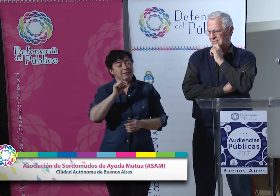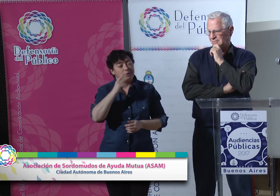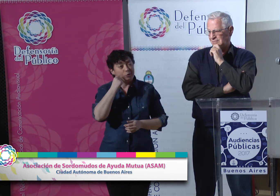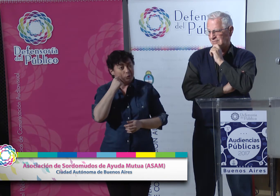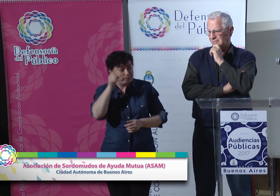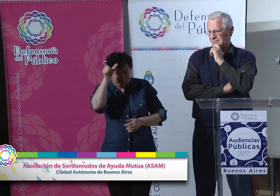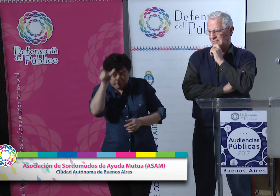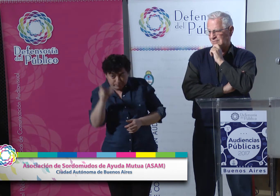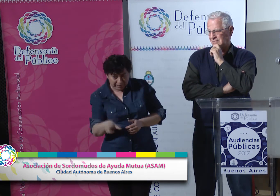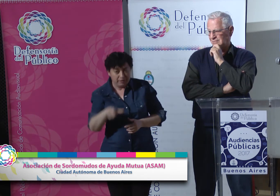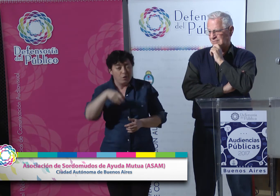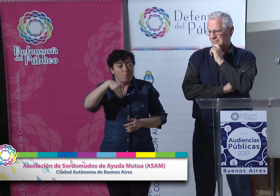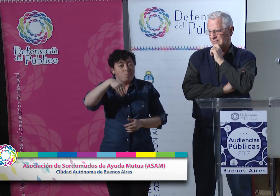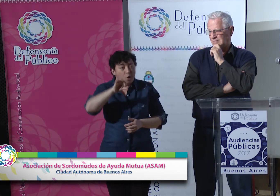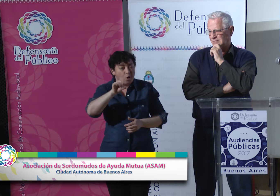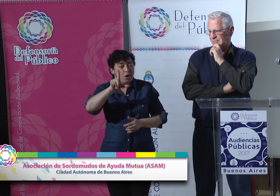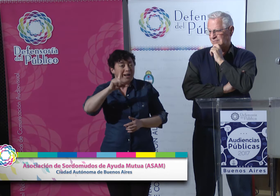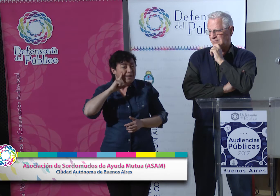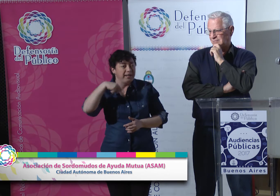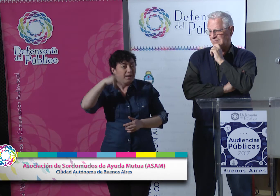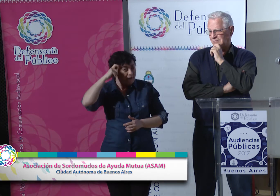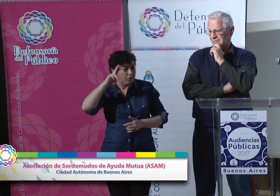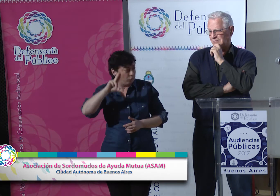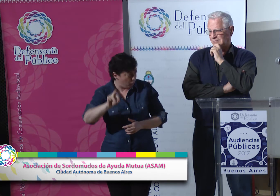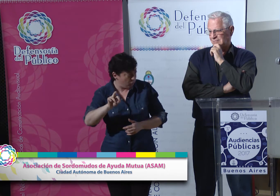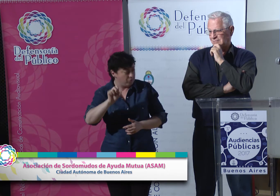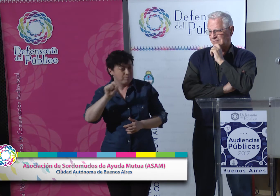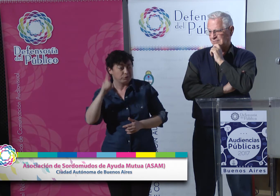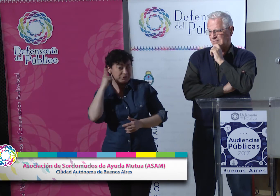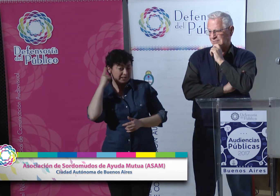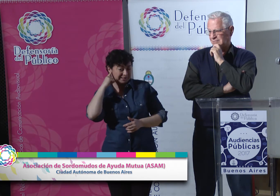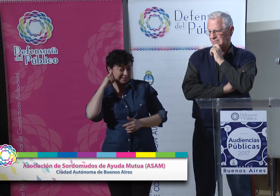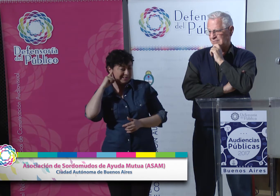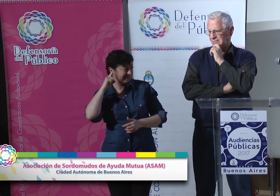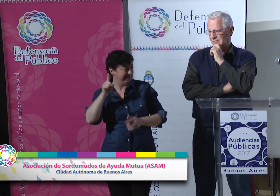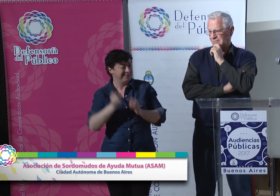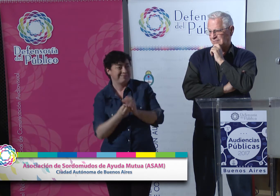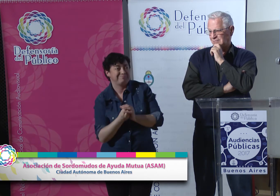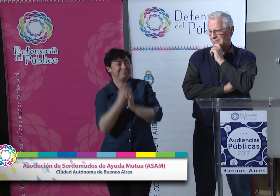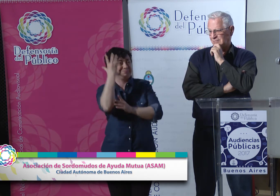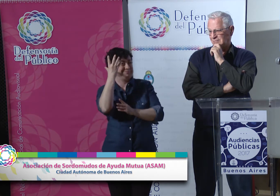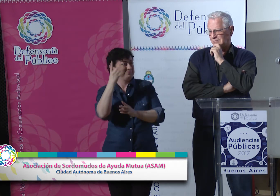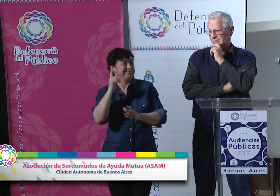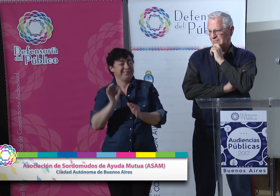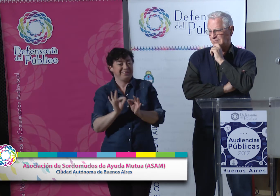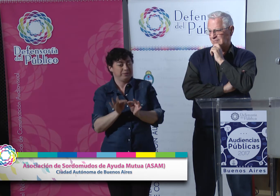primera vez que hubo un hombre que se llamaba molinero una persona oyente fue quien